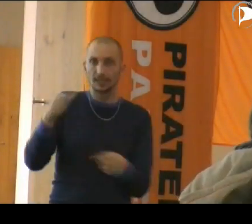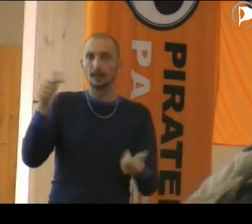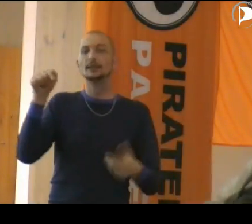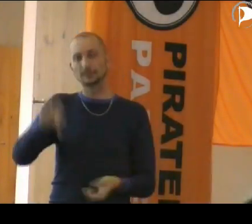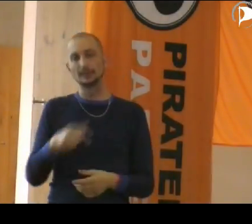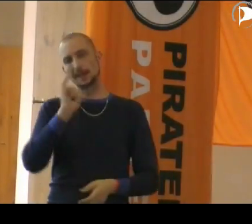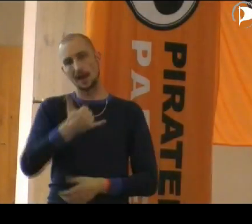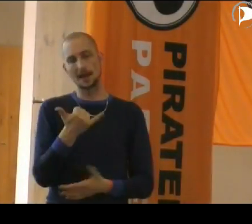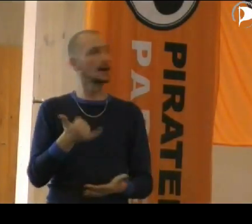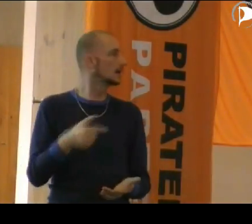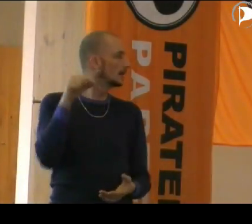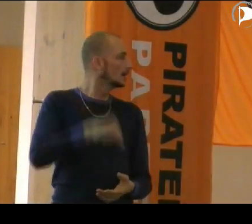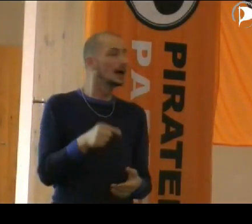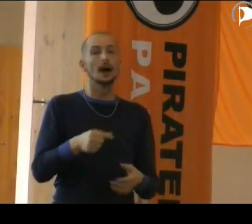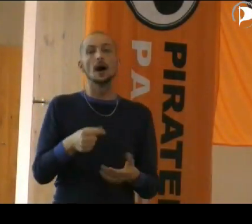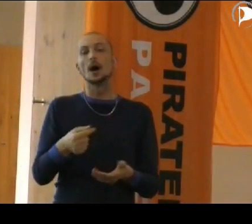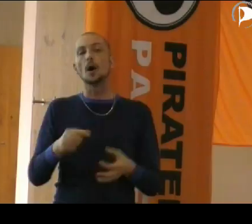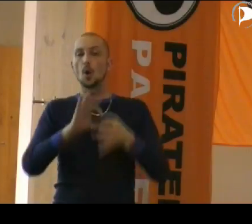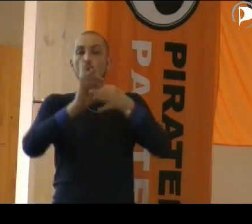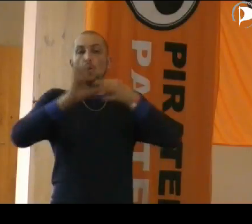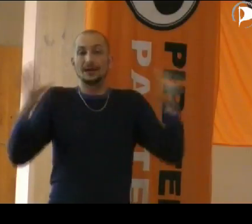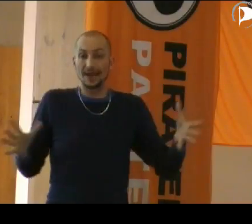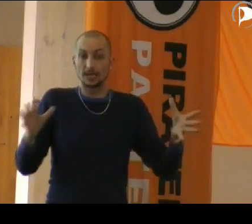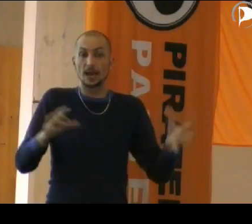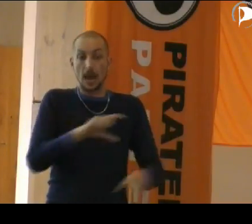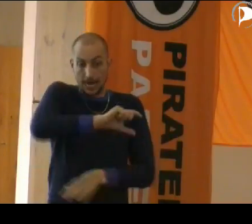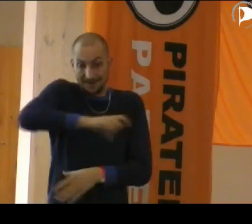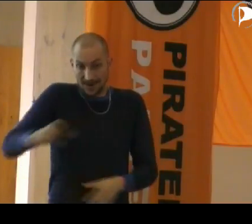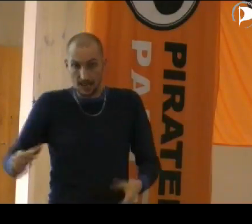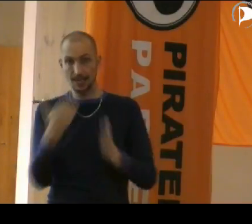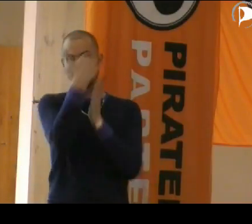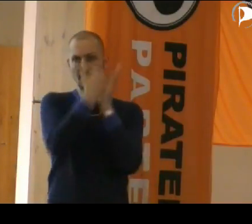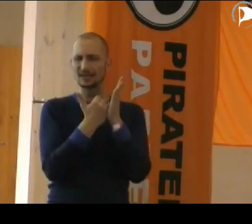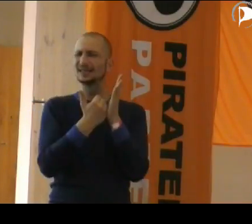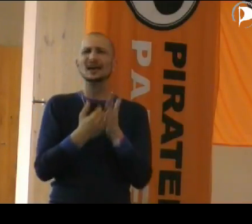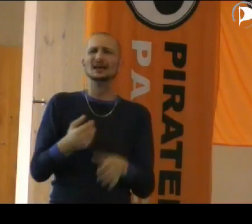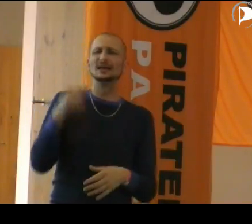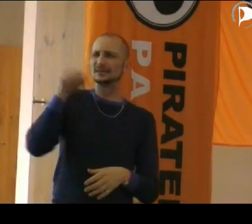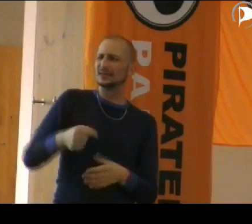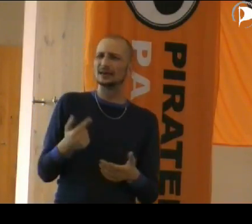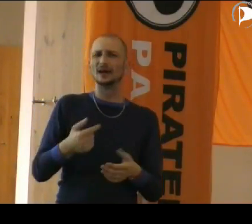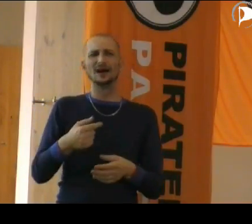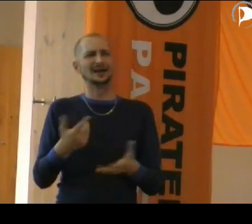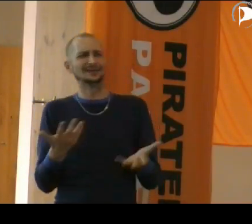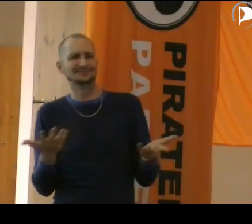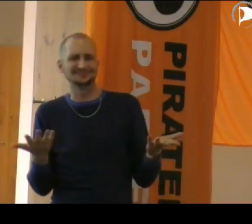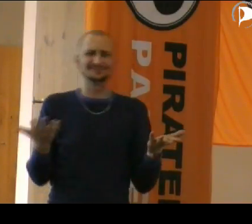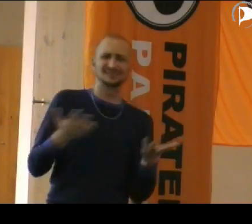unabhängig von der quelle der daten das kommt drauf an also wenn ich irgendwie